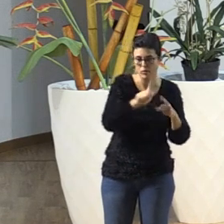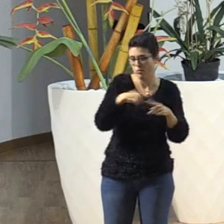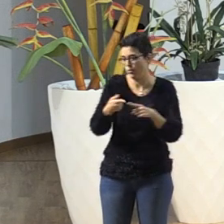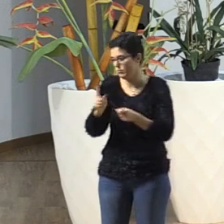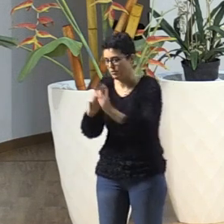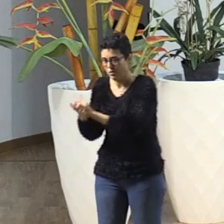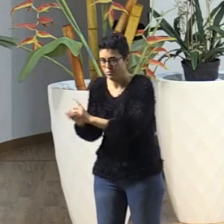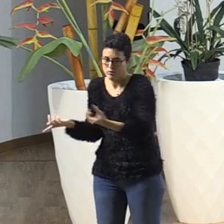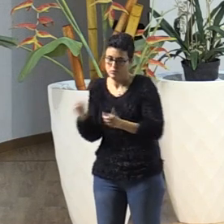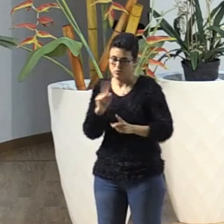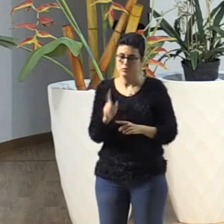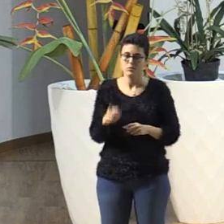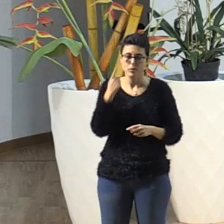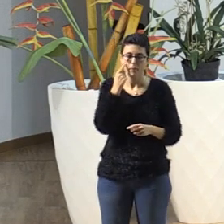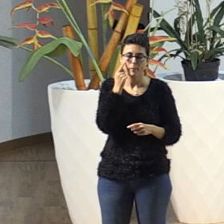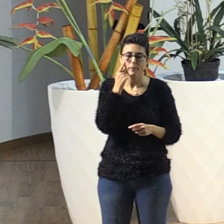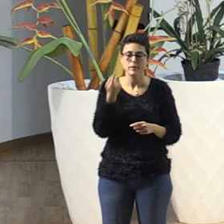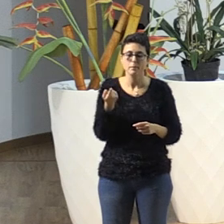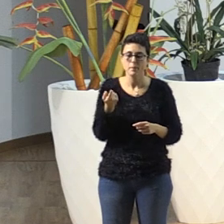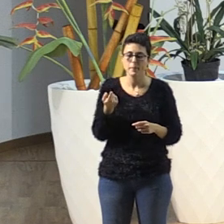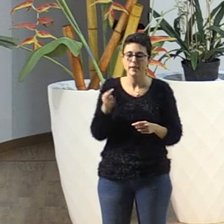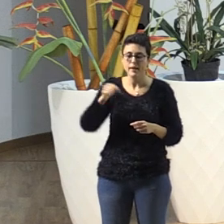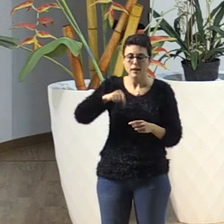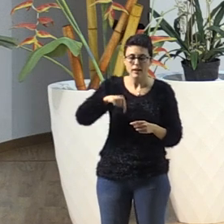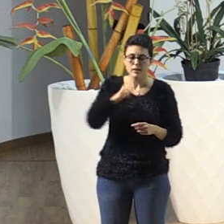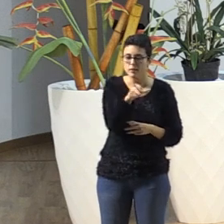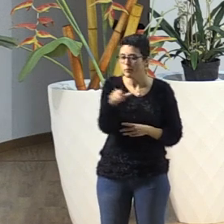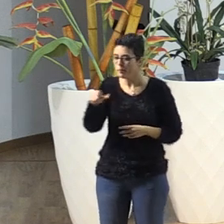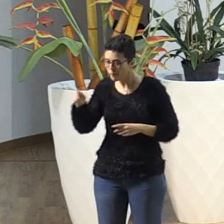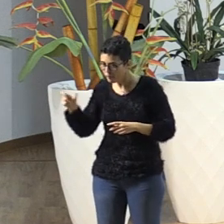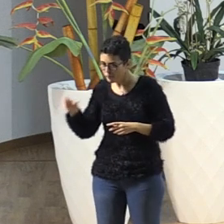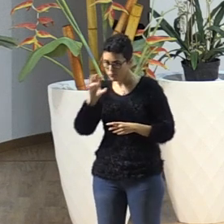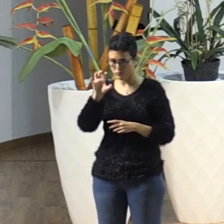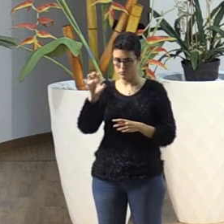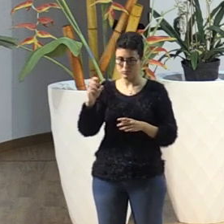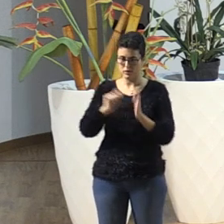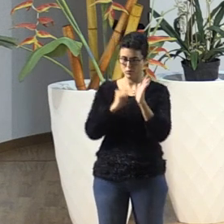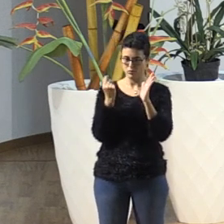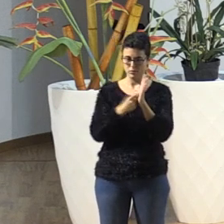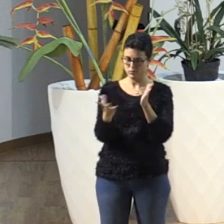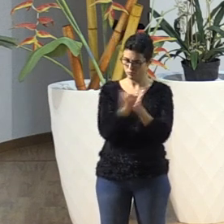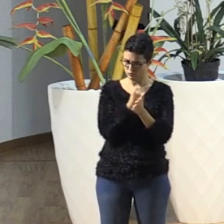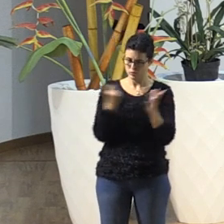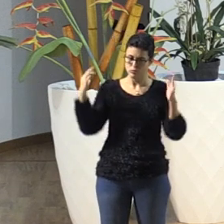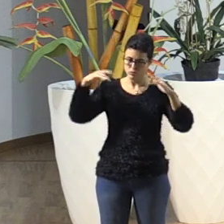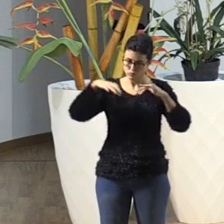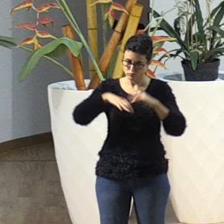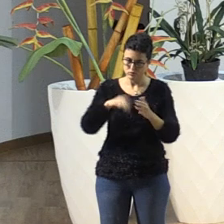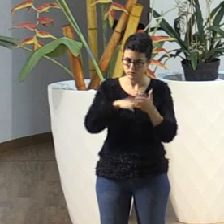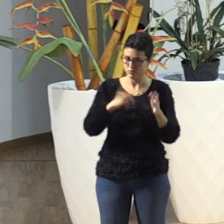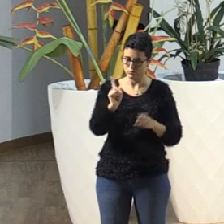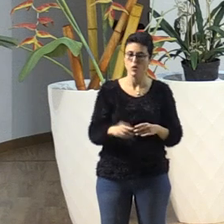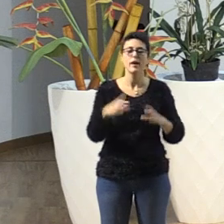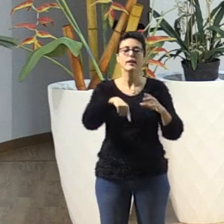me lo miraba y decía, mira, esto que vamos a estar gente de todo el estado, porque esto no solo pasa en Barcelona. Y quiero compartir con vosotros también. ¿Hay gente de Andalucía?